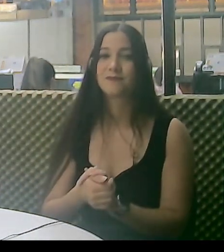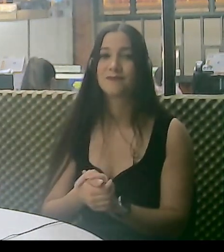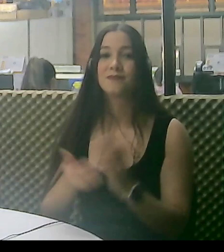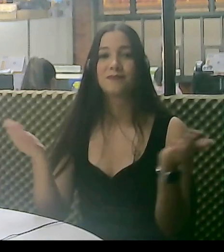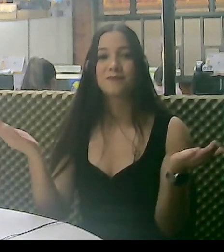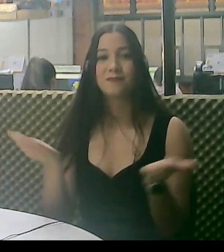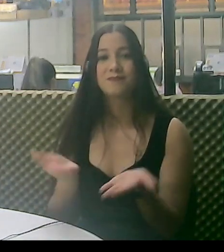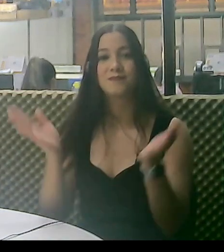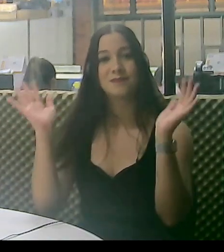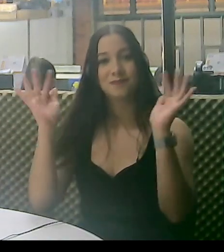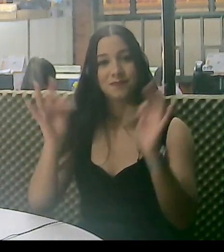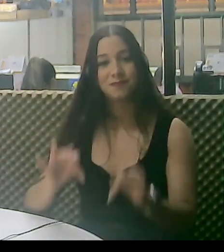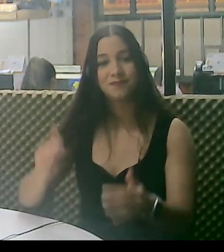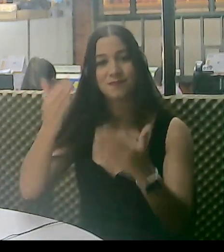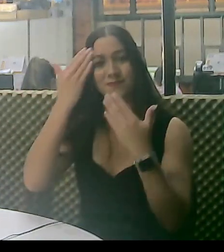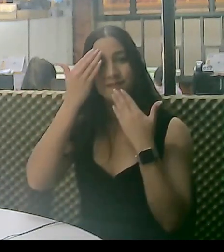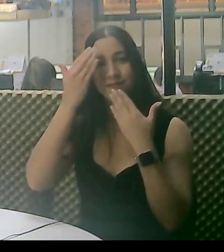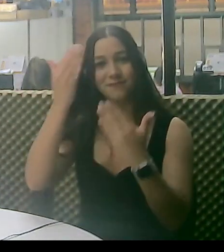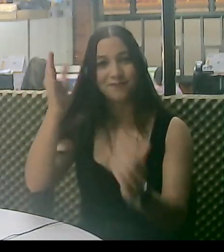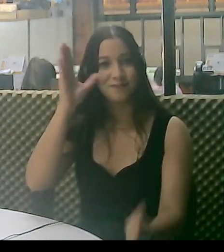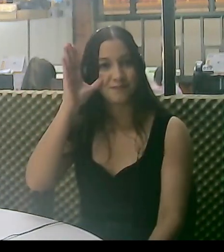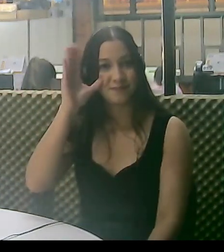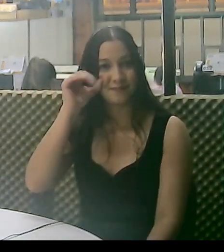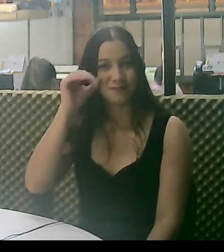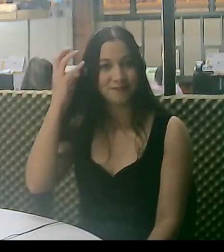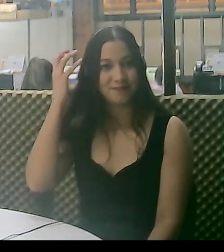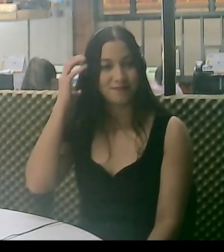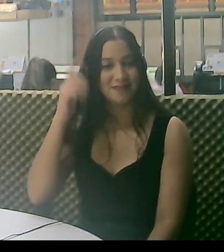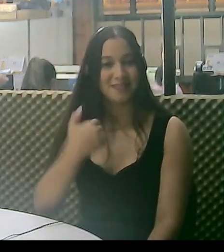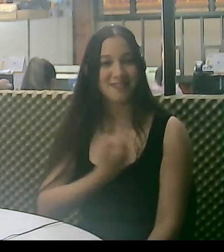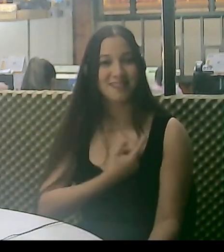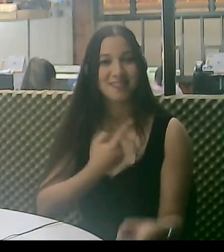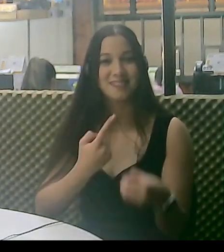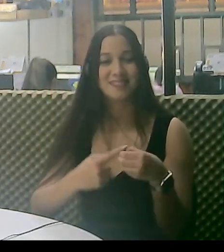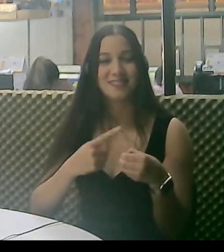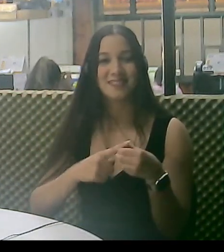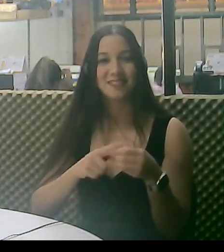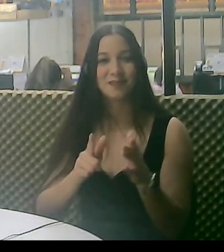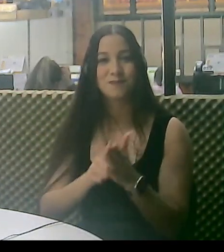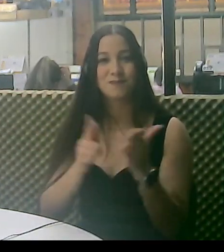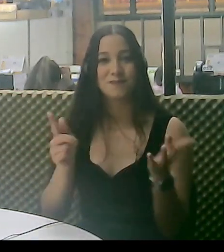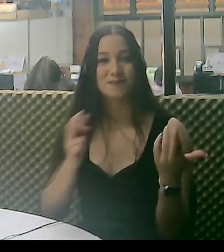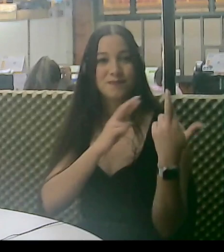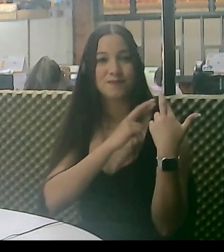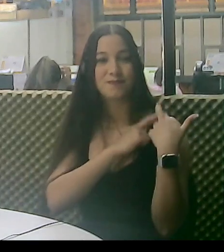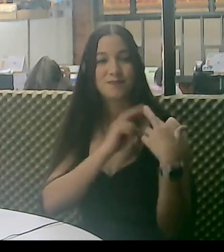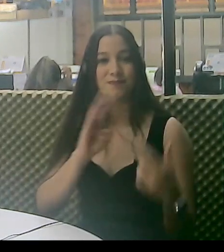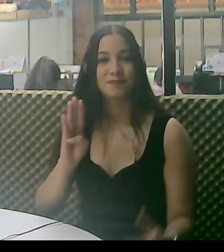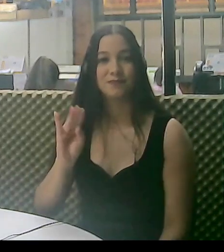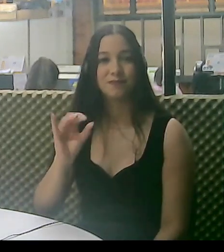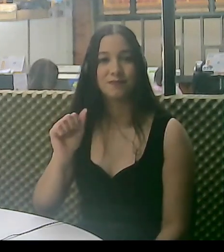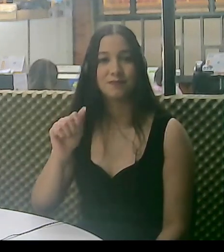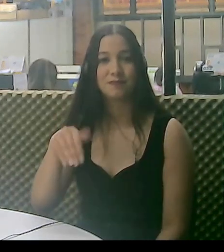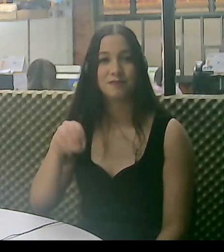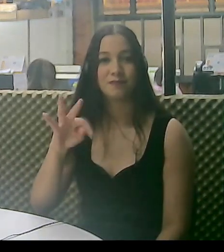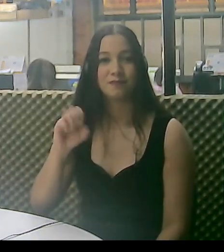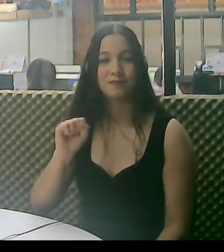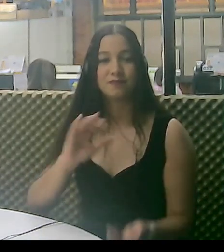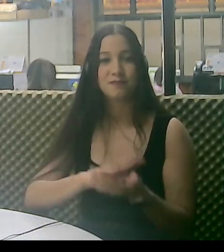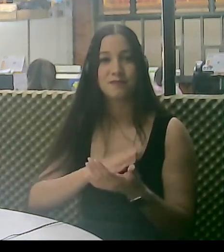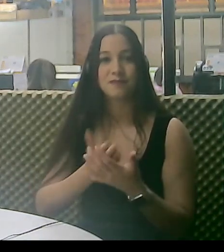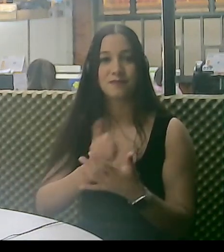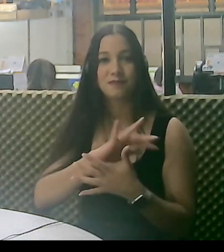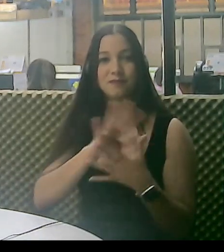notícias. E a edição de hoje fica por aqui. Obrigado pela sua audiência, Rádio Nossa Cidade. Jornalista responsável pela edição, Bia